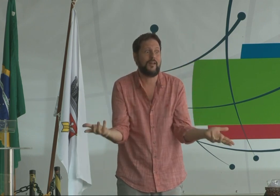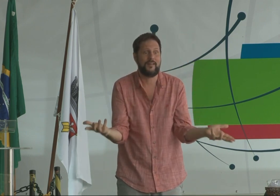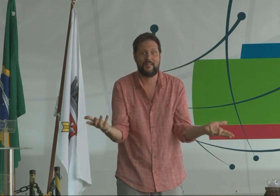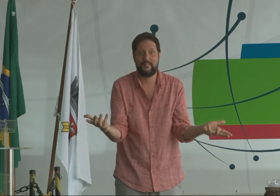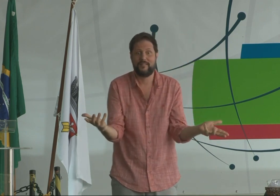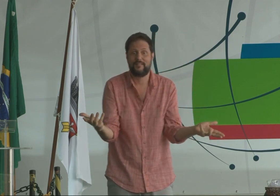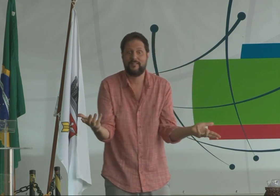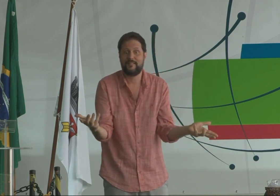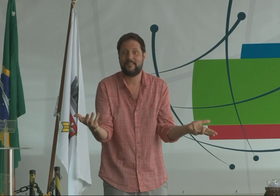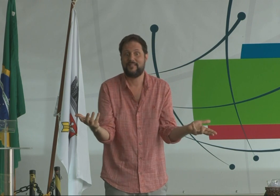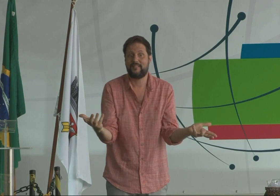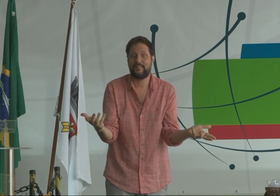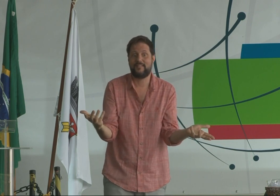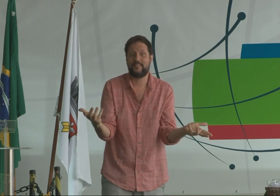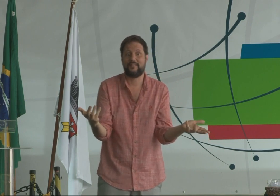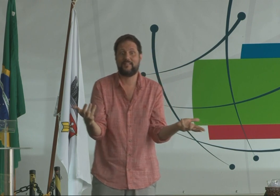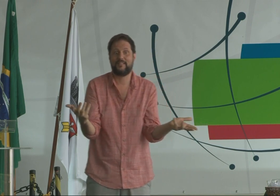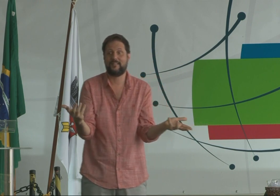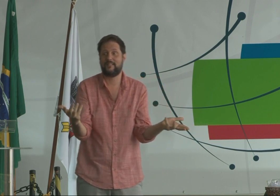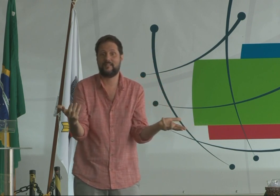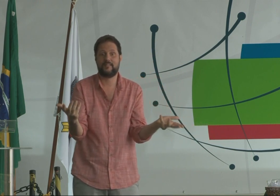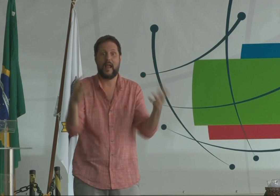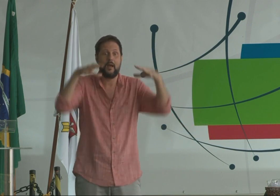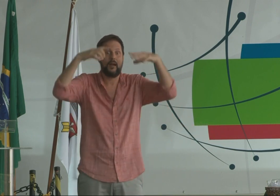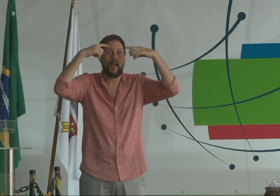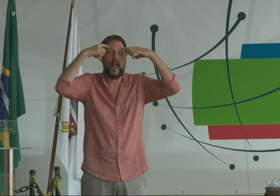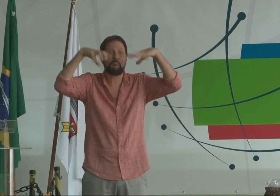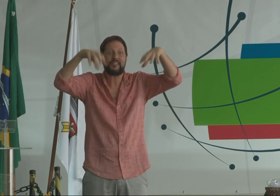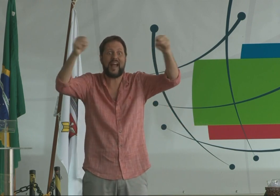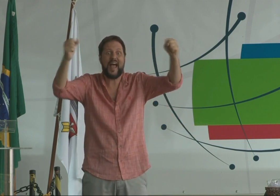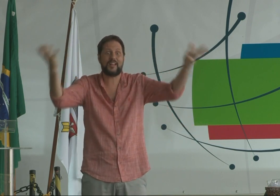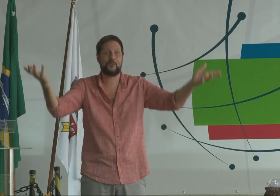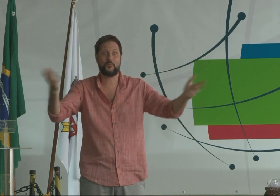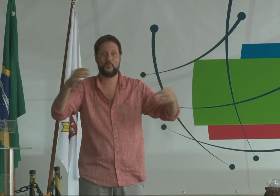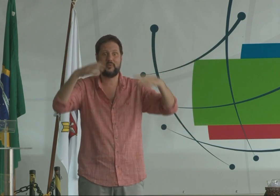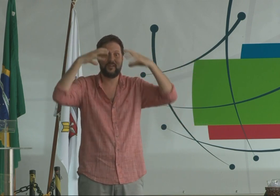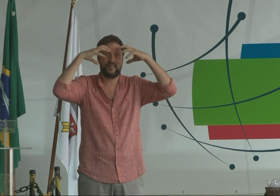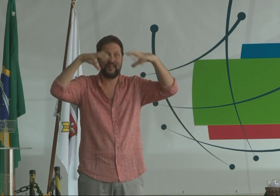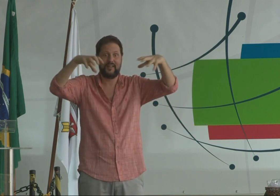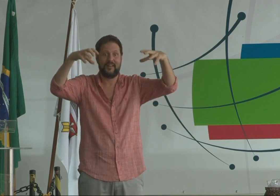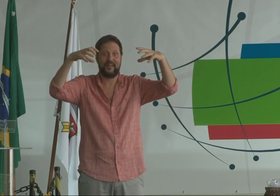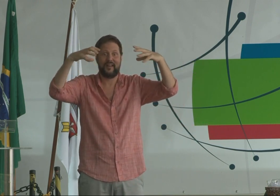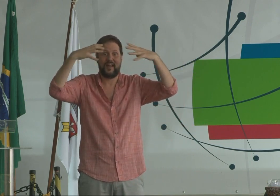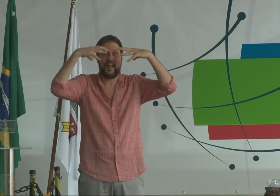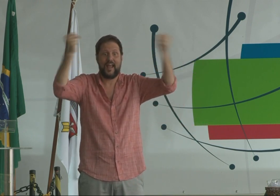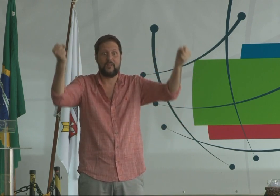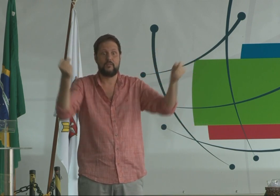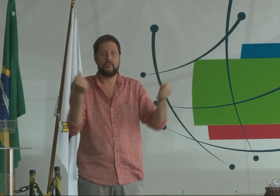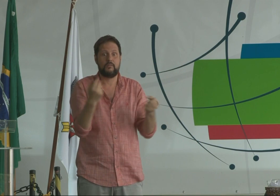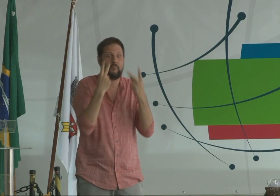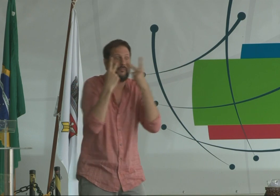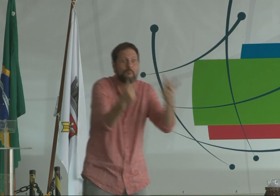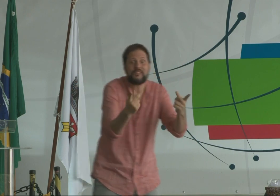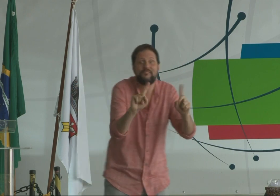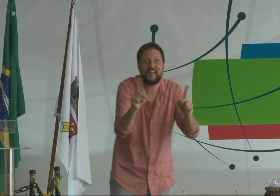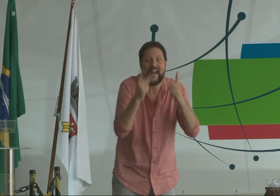Visualmente, isso não tem o que significa. Não tinha diferença visual. Isso para mim, eu no abstrato. Não